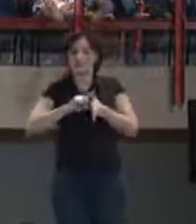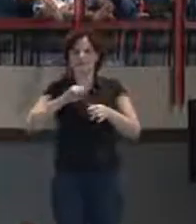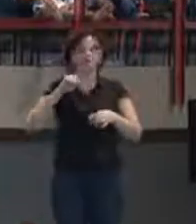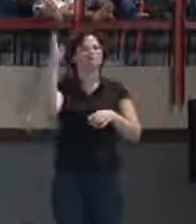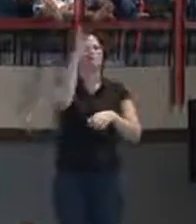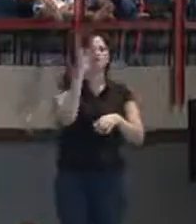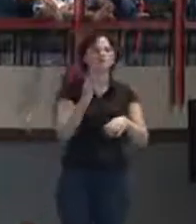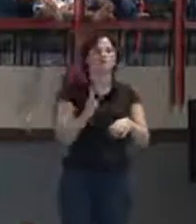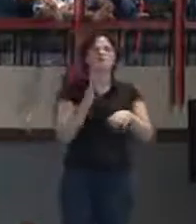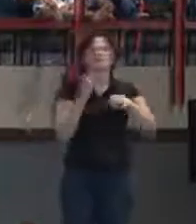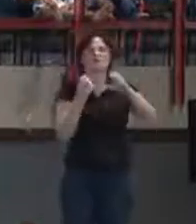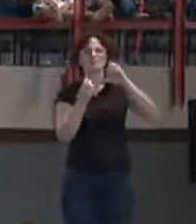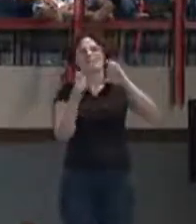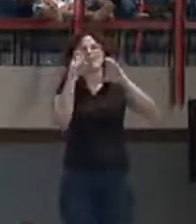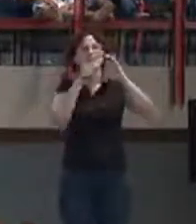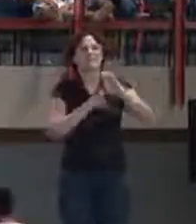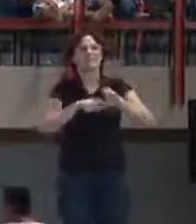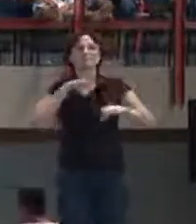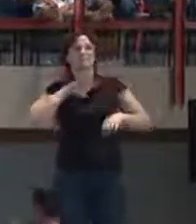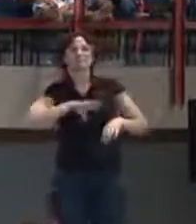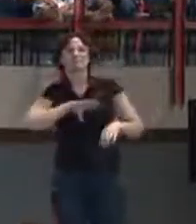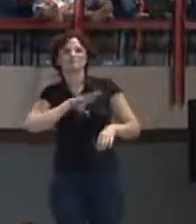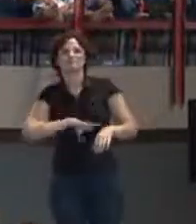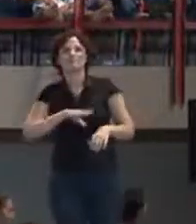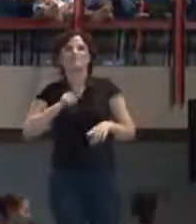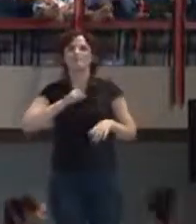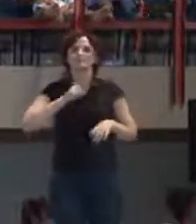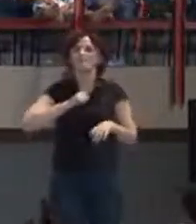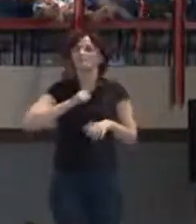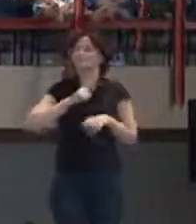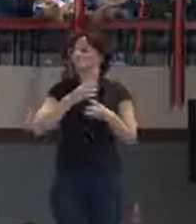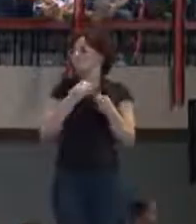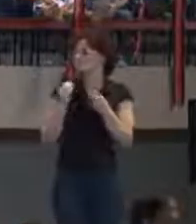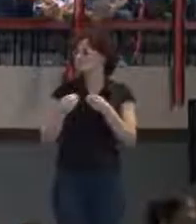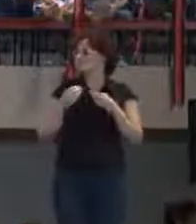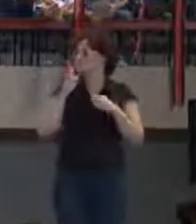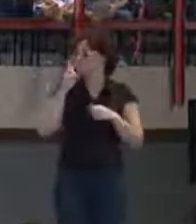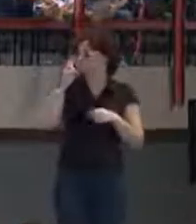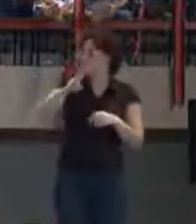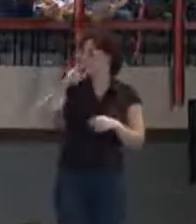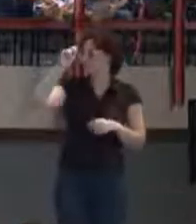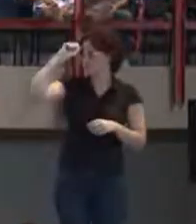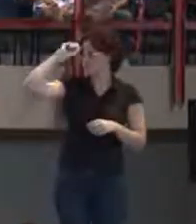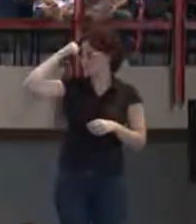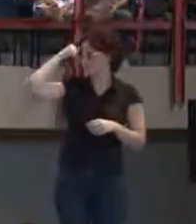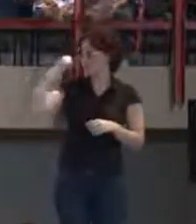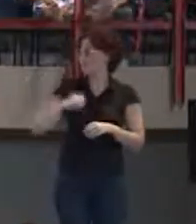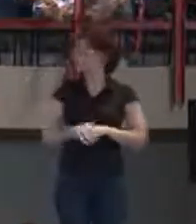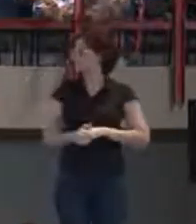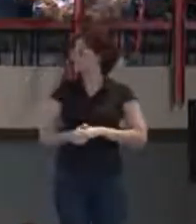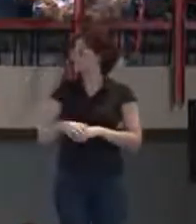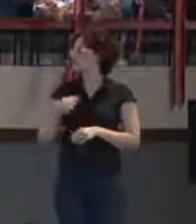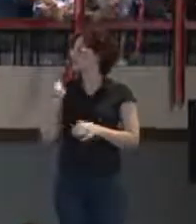tanta figura do negro. Vai ter agora. Beleza? Tá? Outra coisa. O que é isso? É uma pergunta?